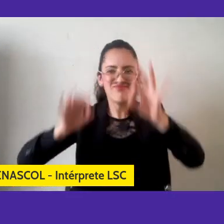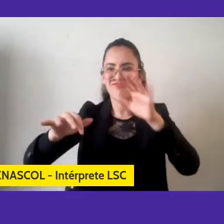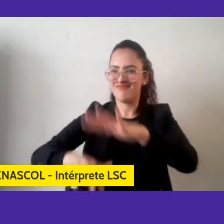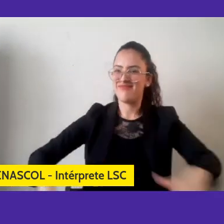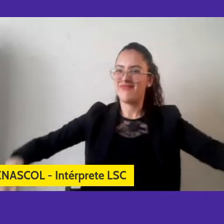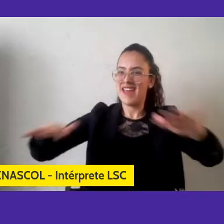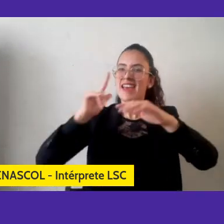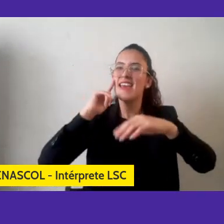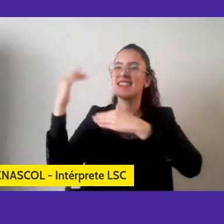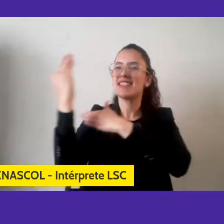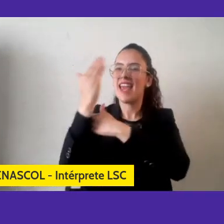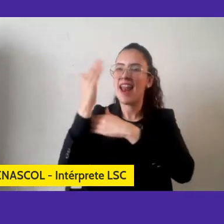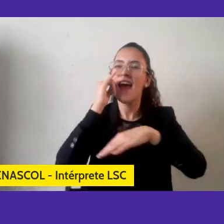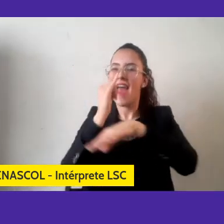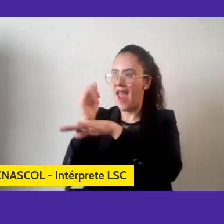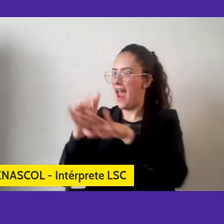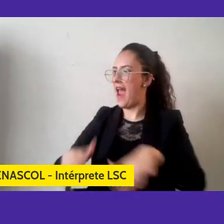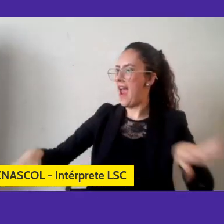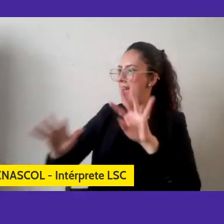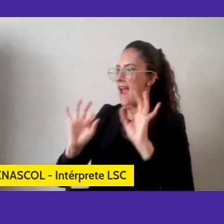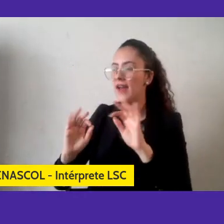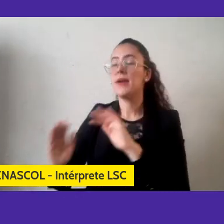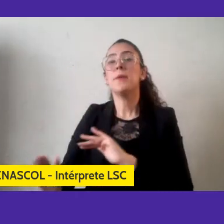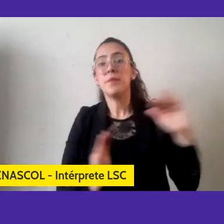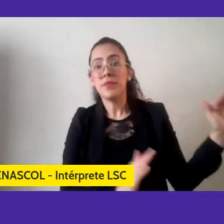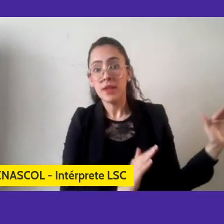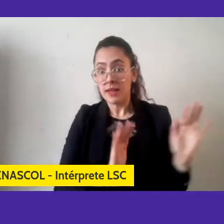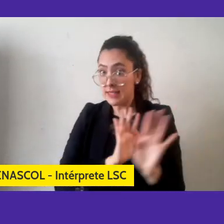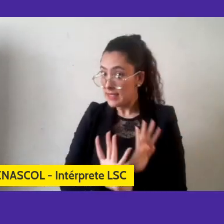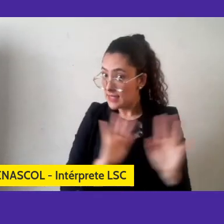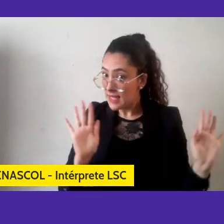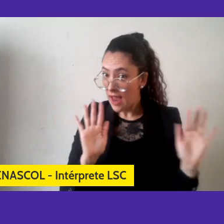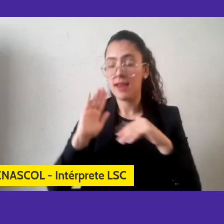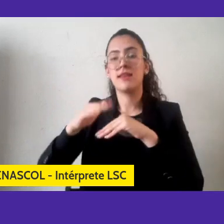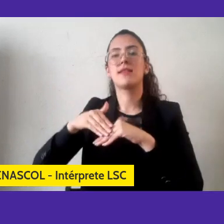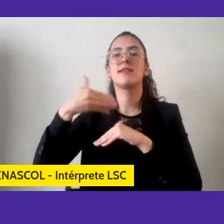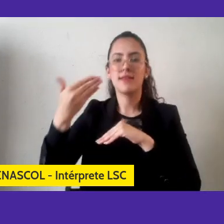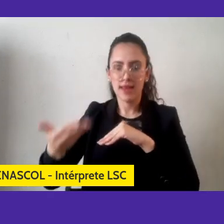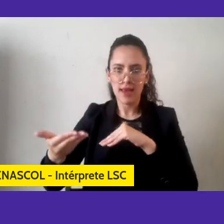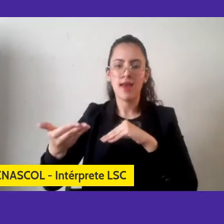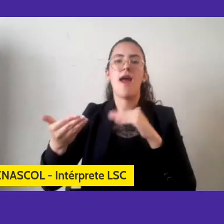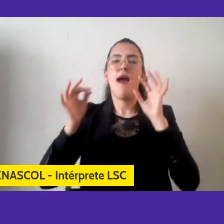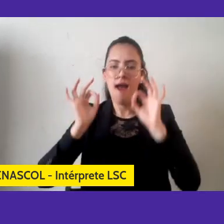Y después sí, ya empezaría el desarrollo del guión,